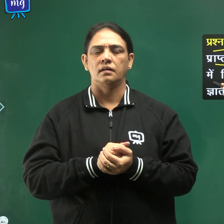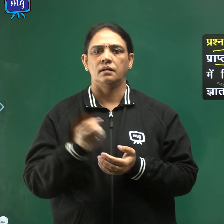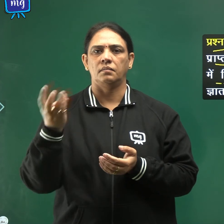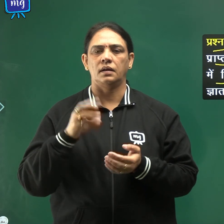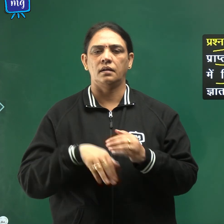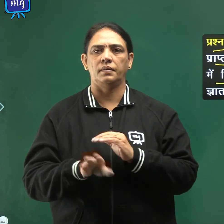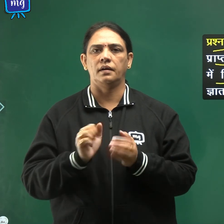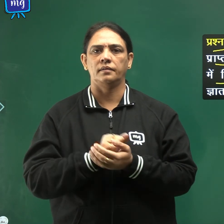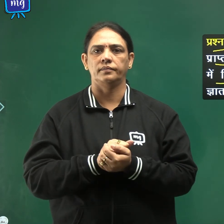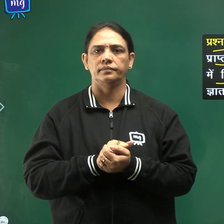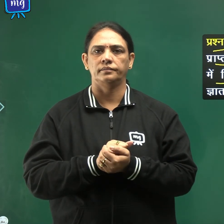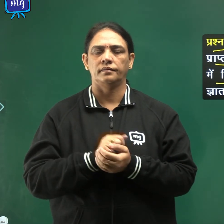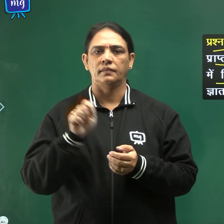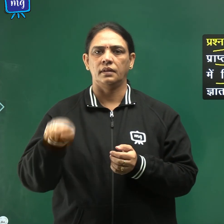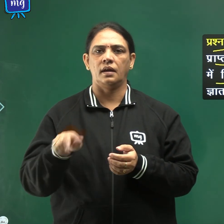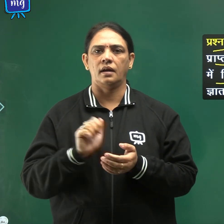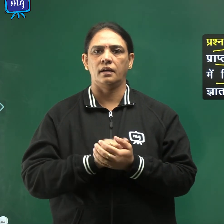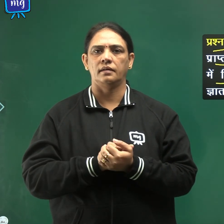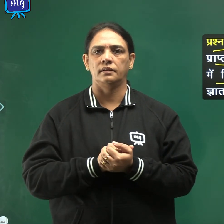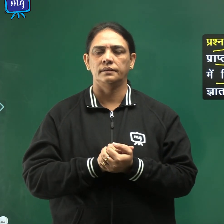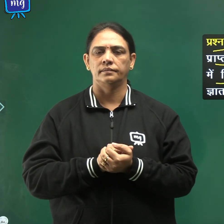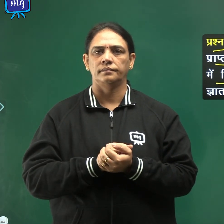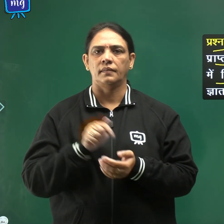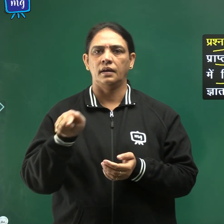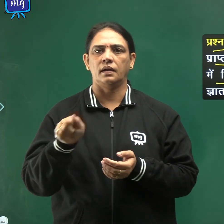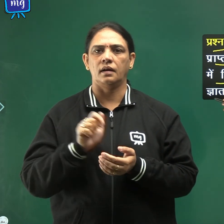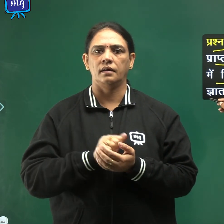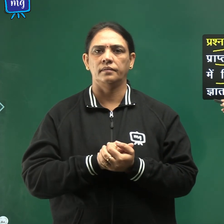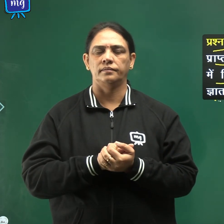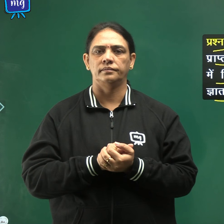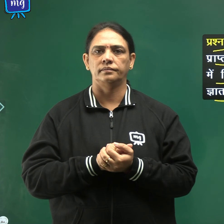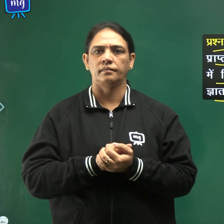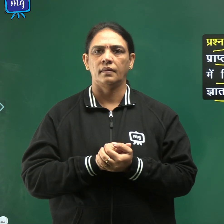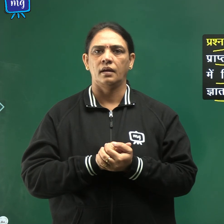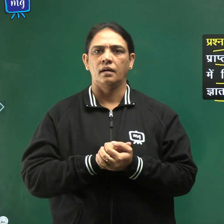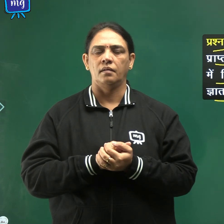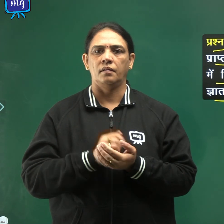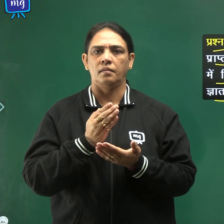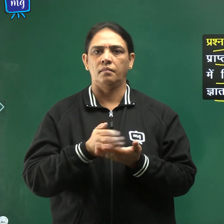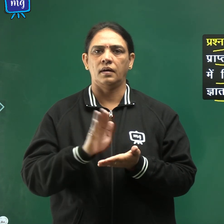बंटन में दिए हुए हैं, इनका माध्यक